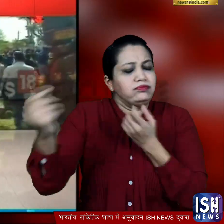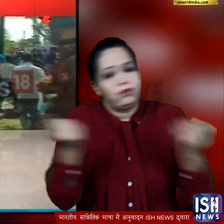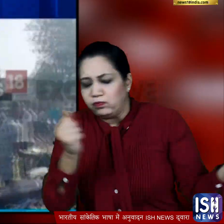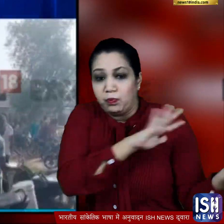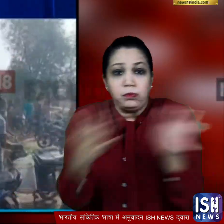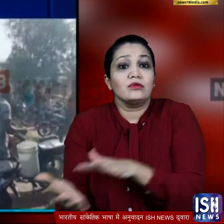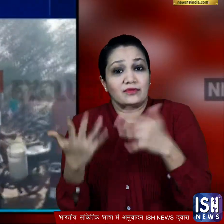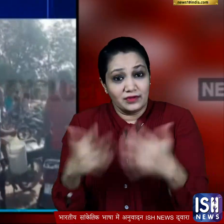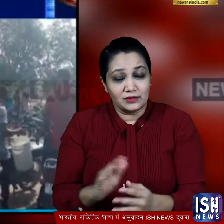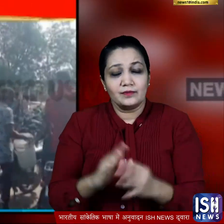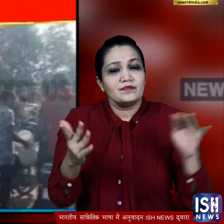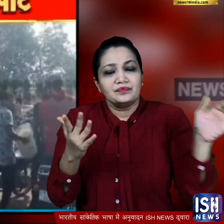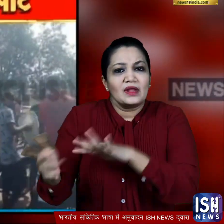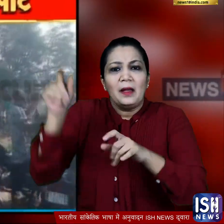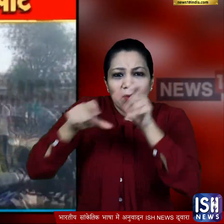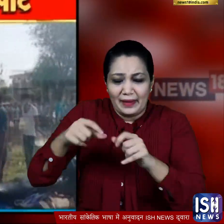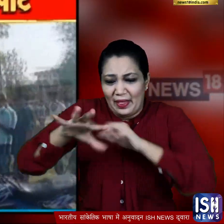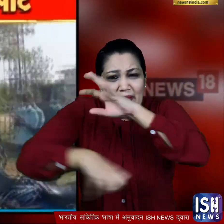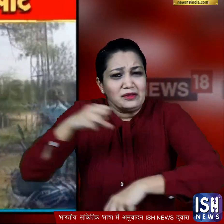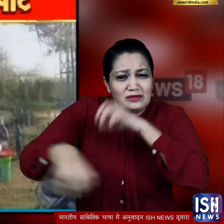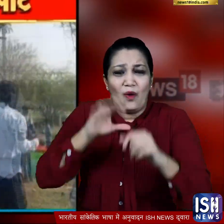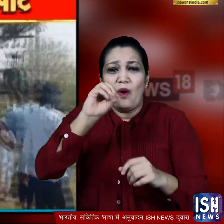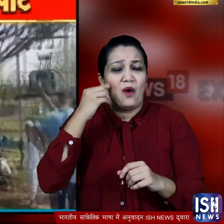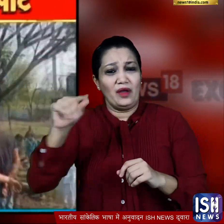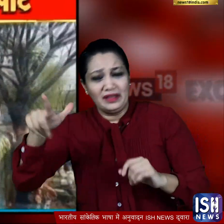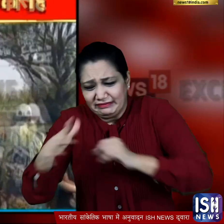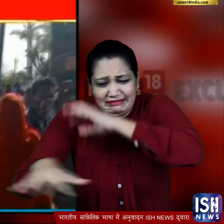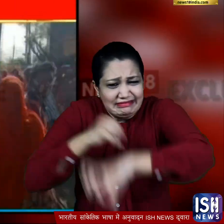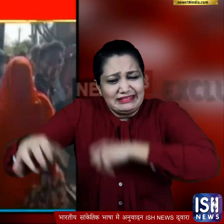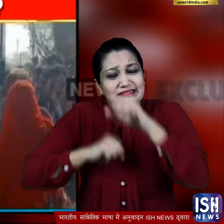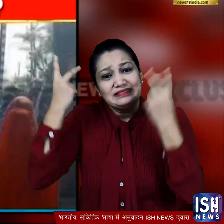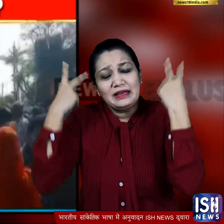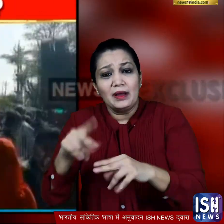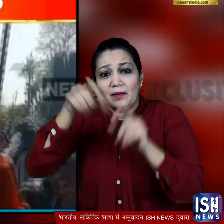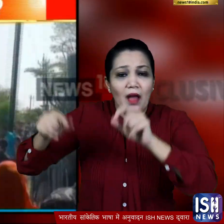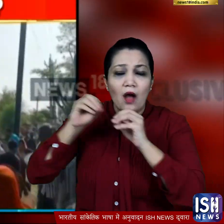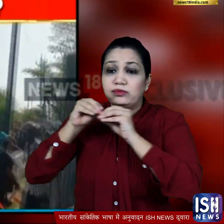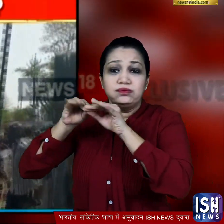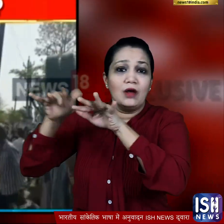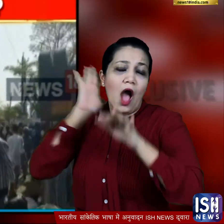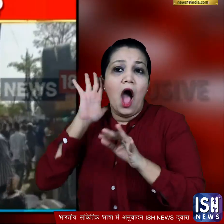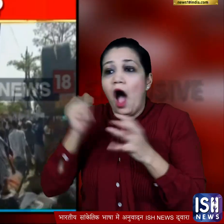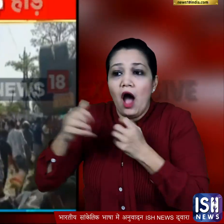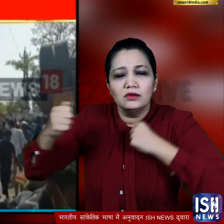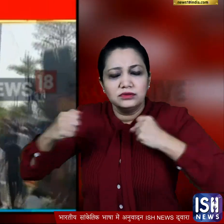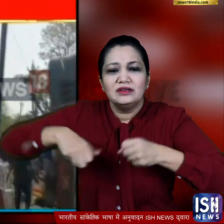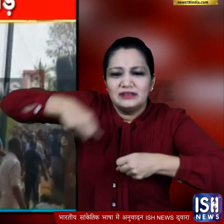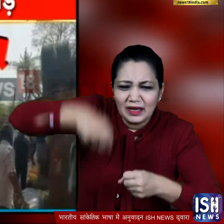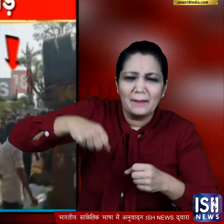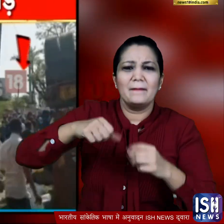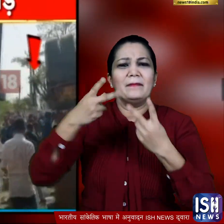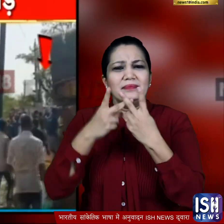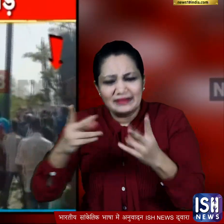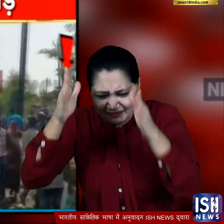गया, जिसके बाद वहां तेल लूटने के लिए लोग टूट पड़े। इस घटना की खबर जैसे जैसे फैलती गई, वहां लोग